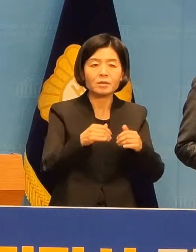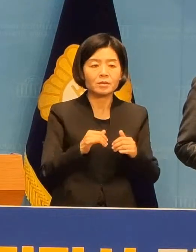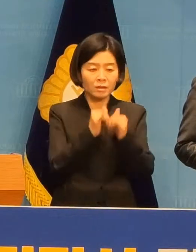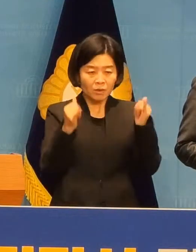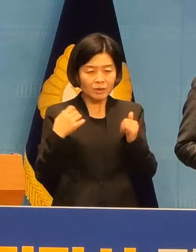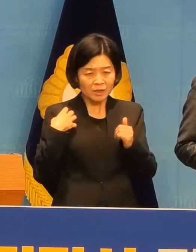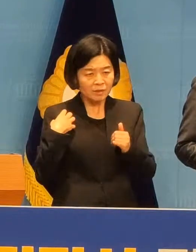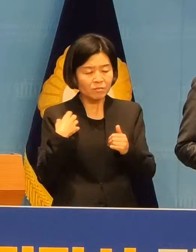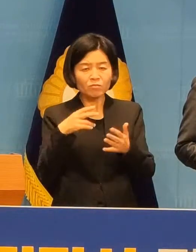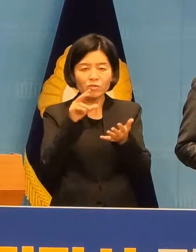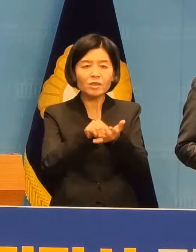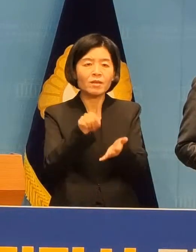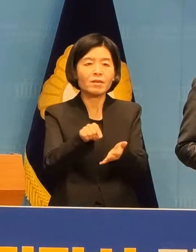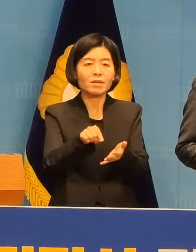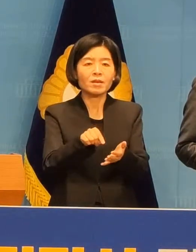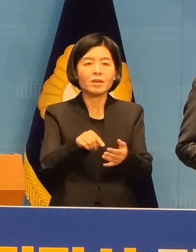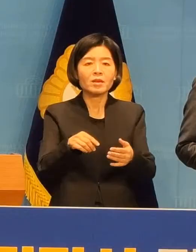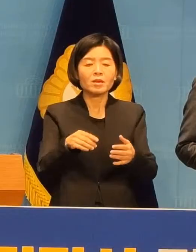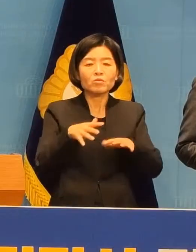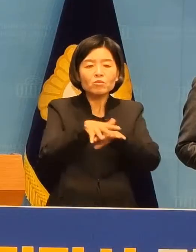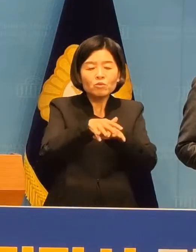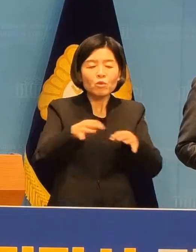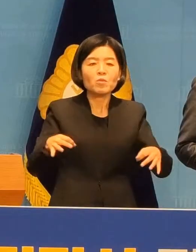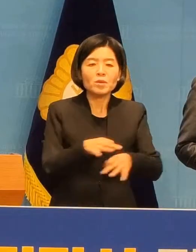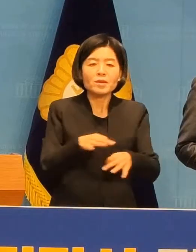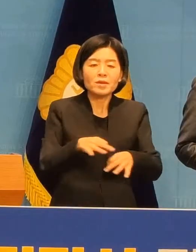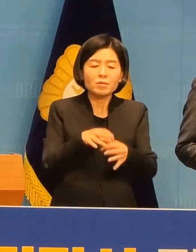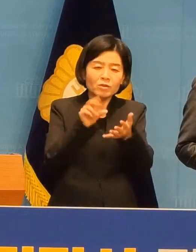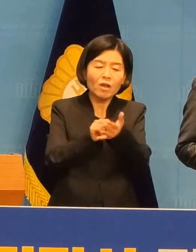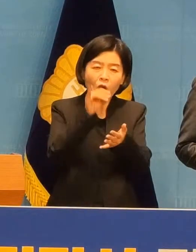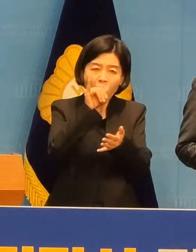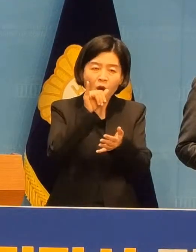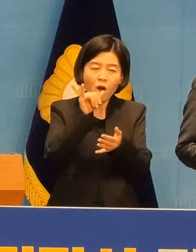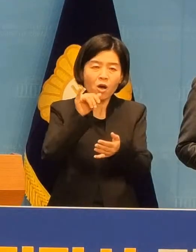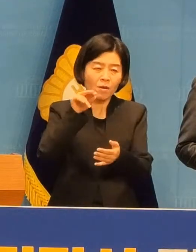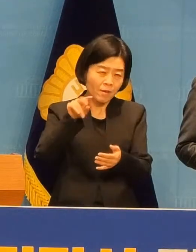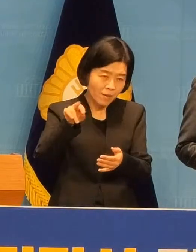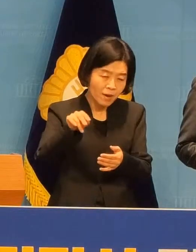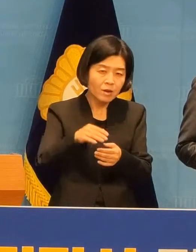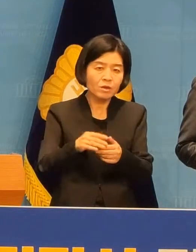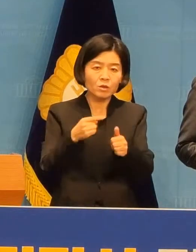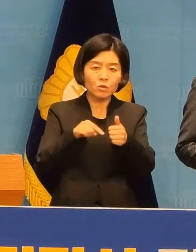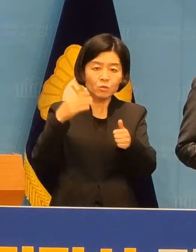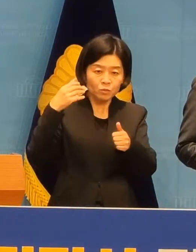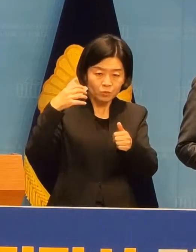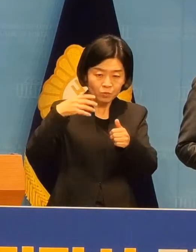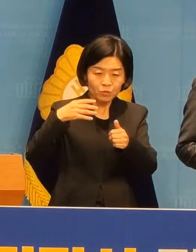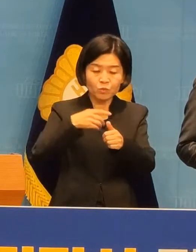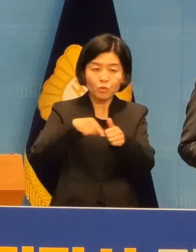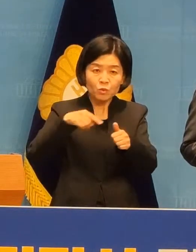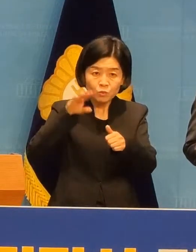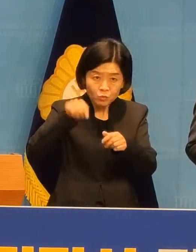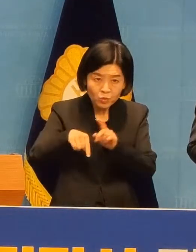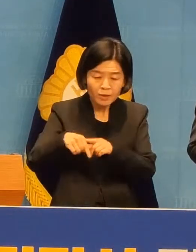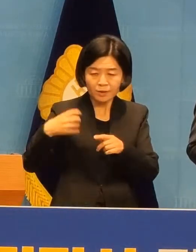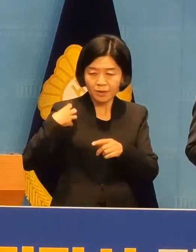문제를 집중 제기하고 교육부 특정감사를 통한 근본적 해결을 강력